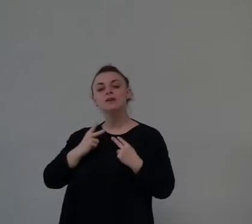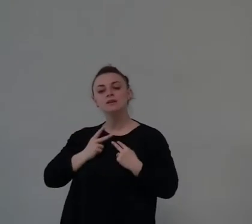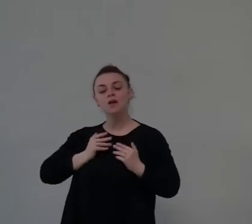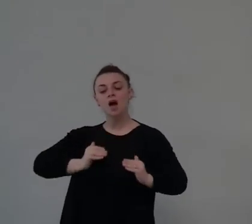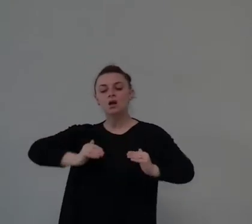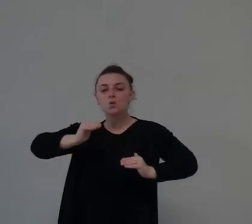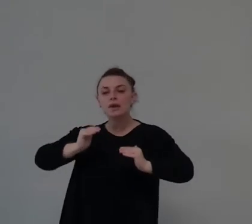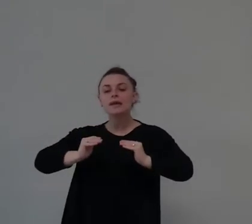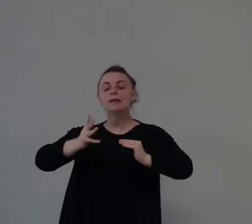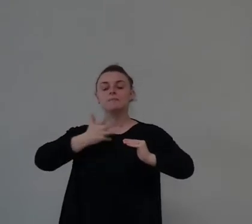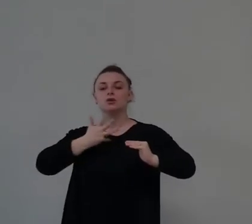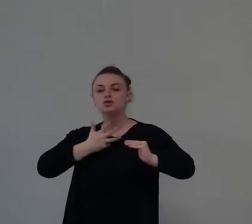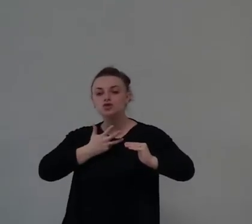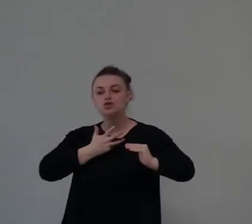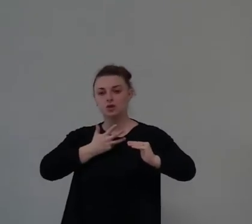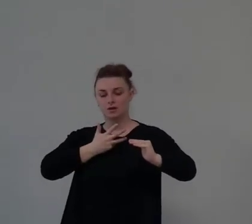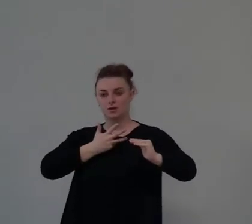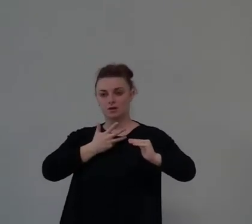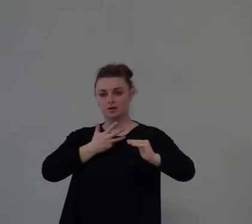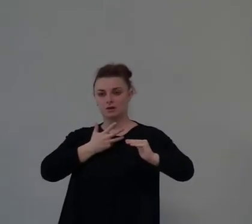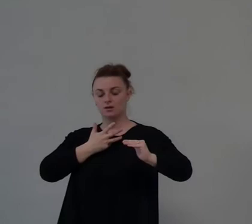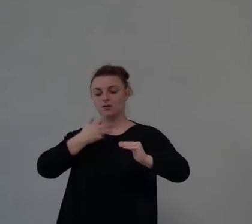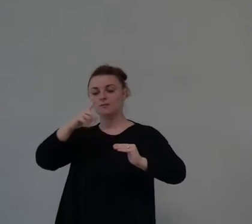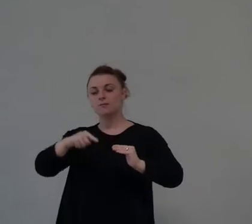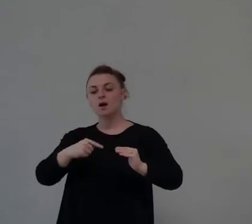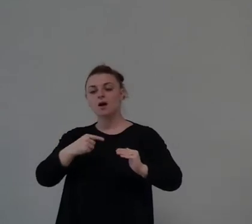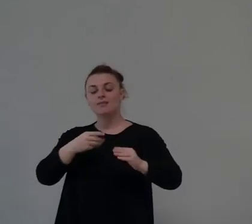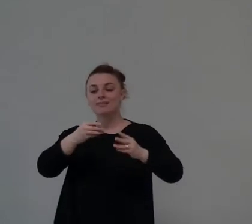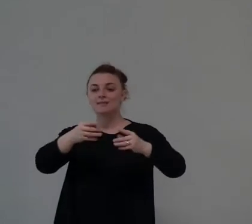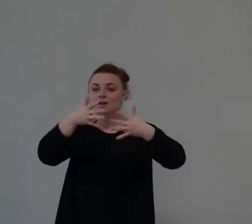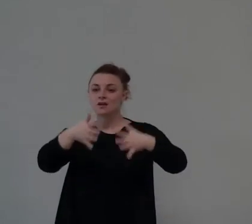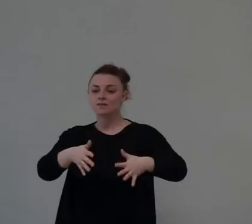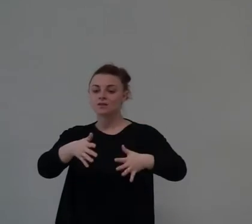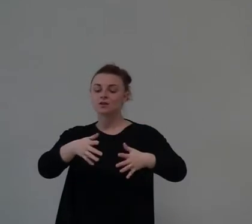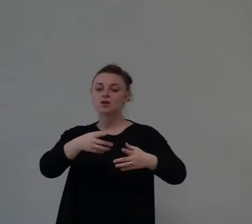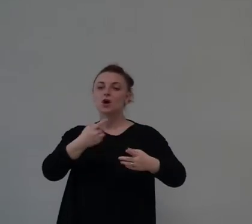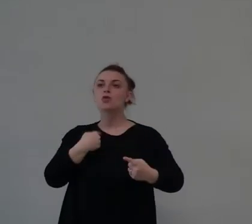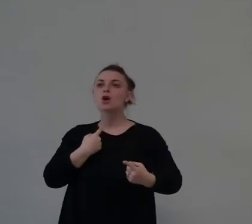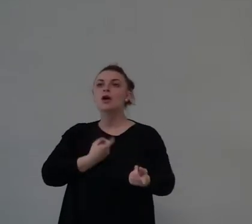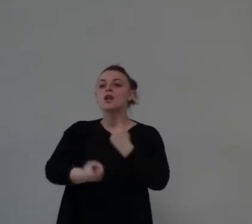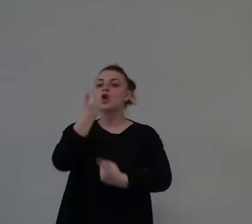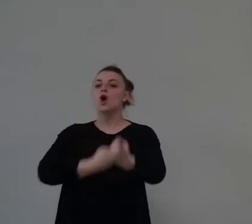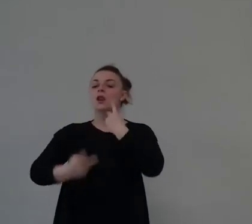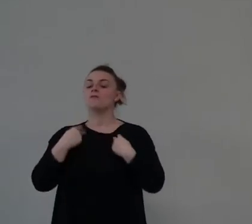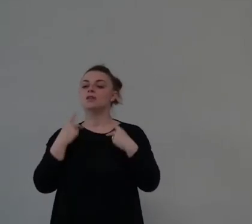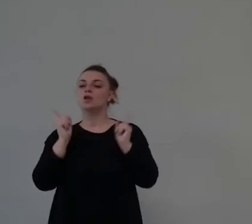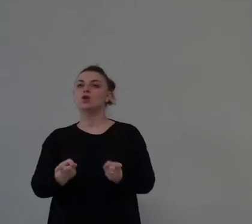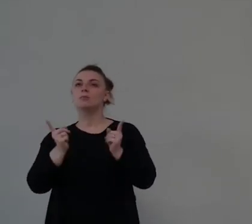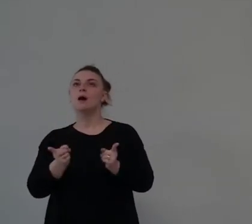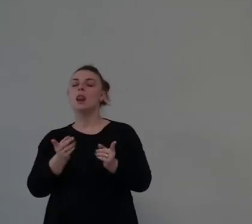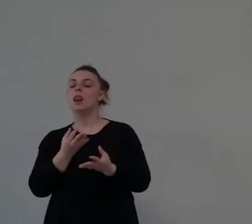dopo questo periodo? Come ritorniamo dopo il deserto? Ritorniamo più forti, ritorniamo più